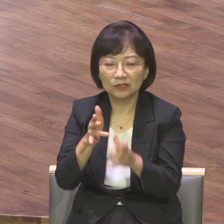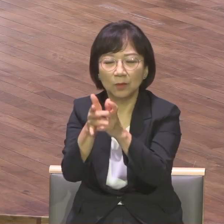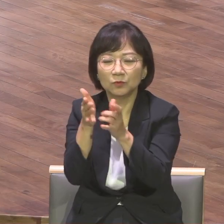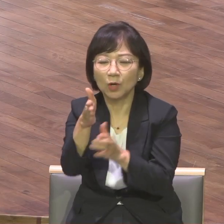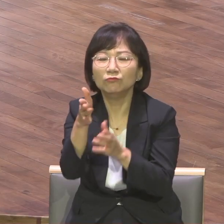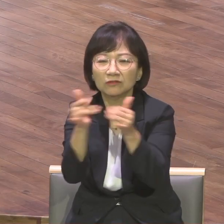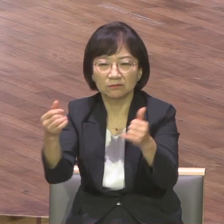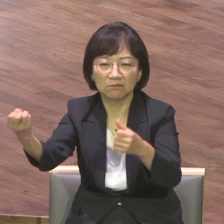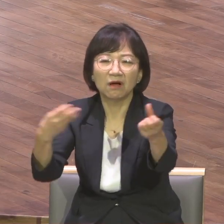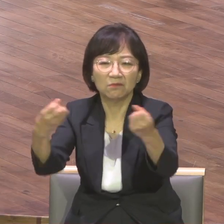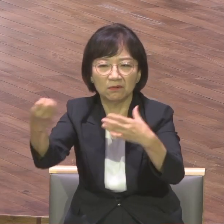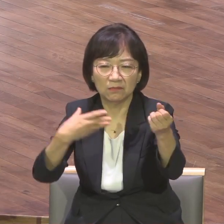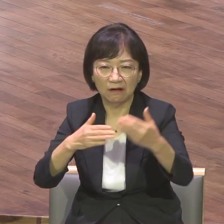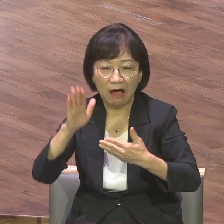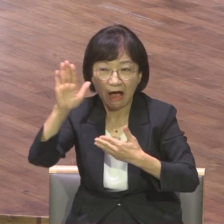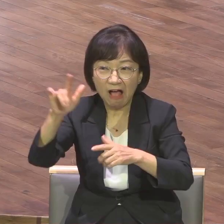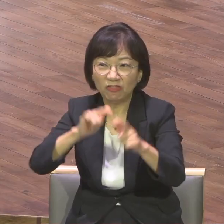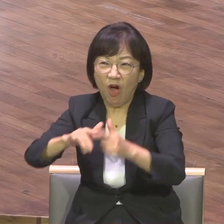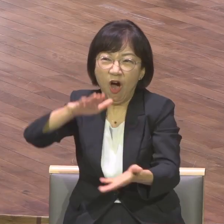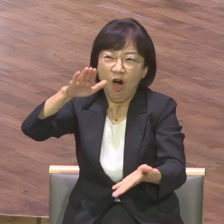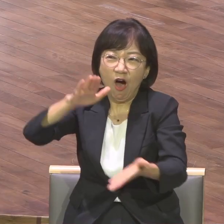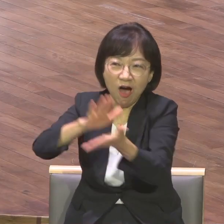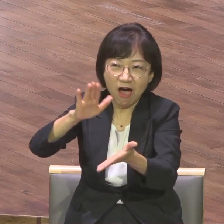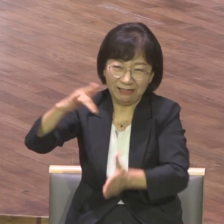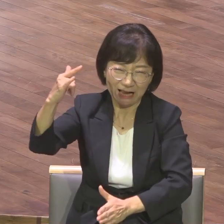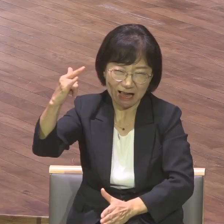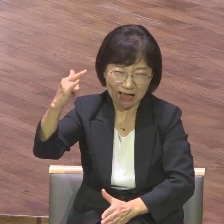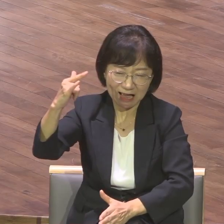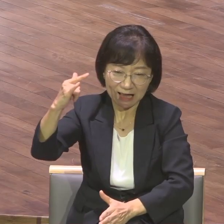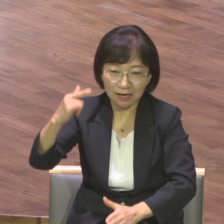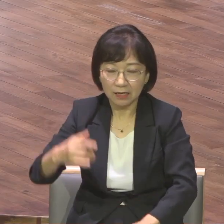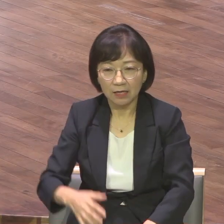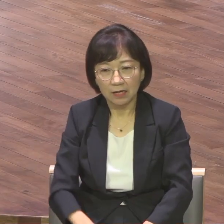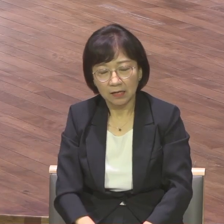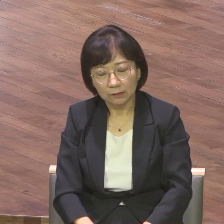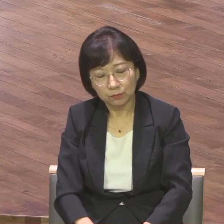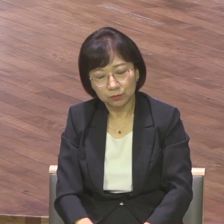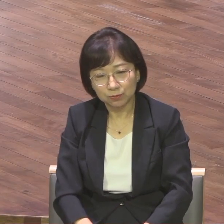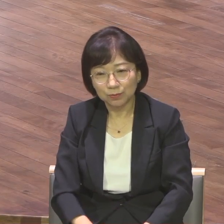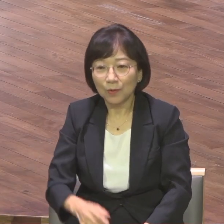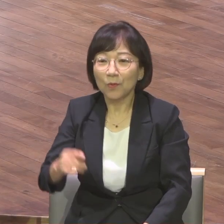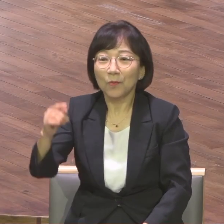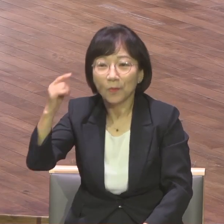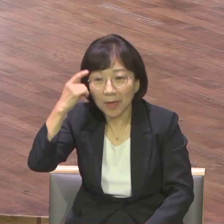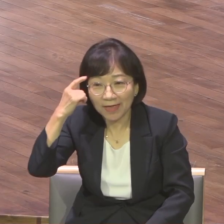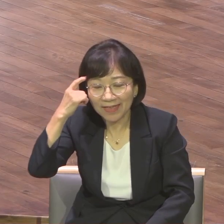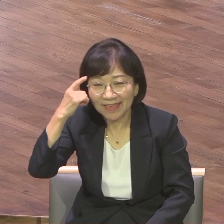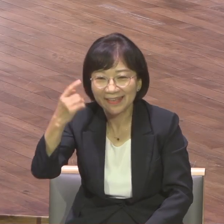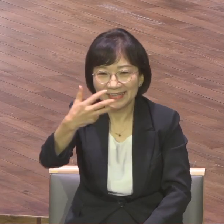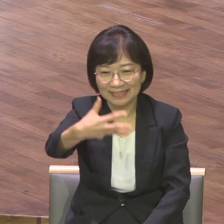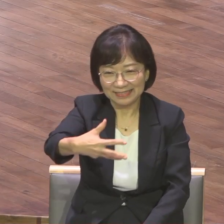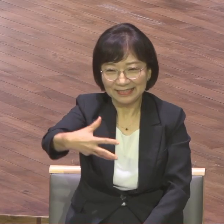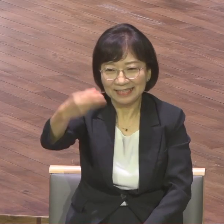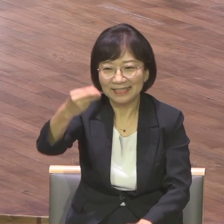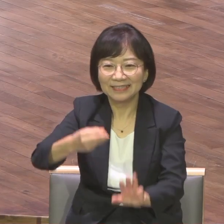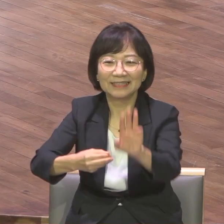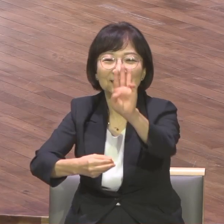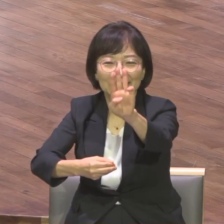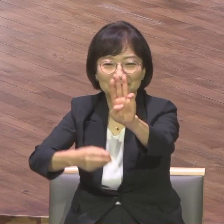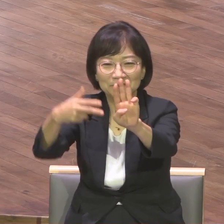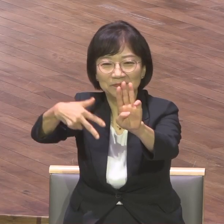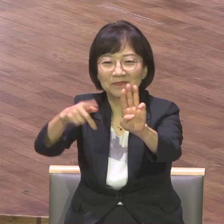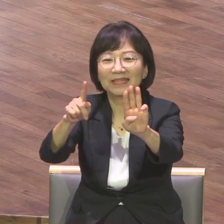앞으로 계속 더 뜨거워질 것이다. 왜 그렇습니까? 창세기 3장 때문에 그래. 이